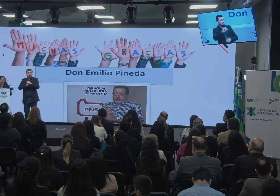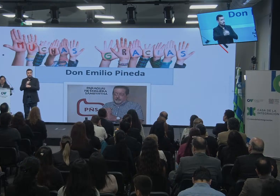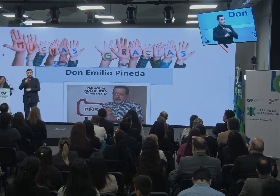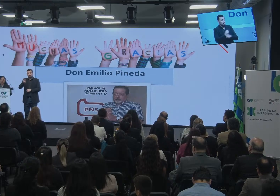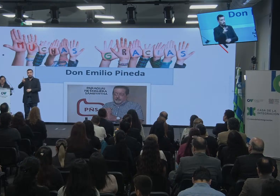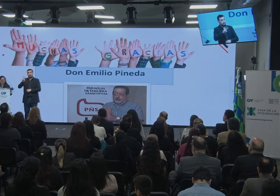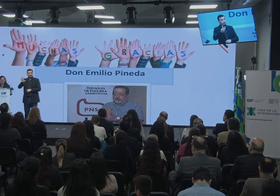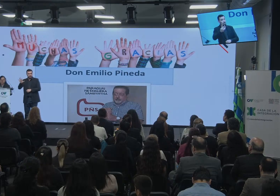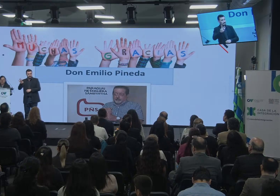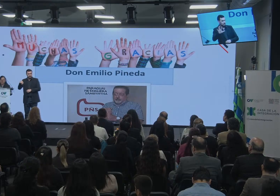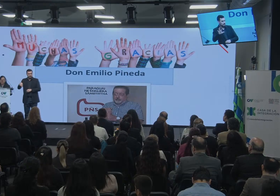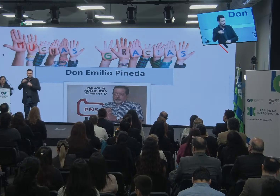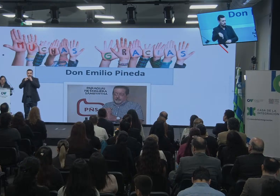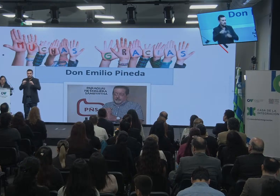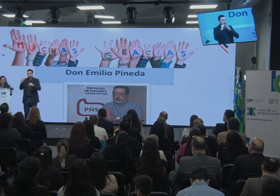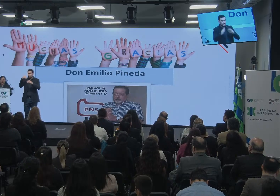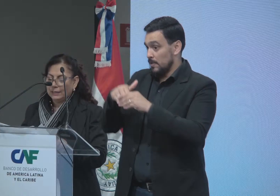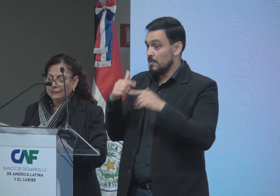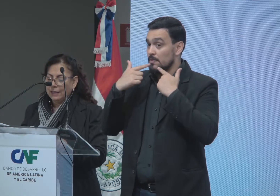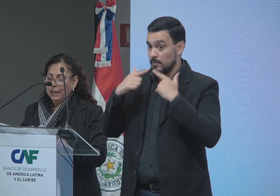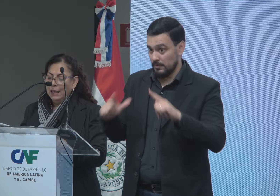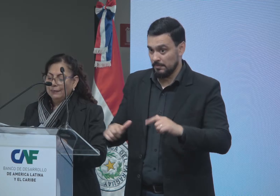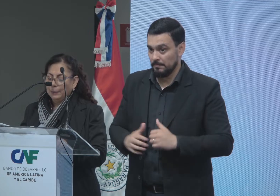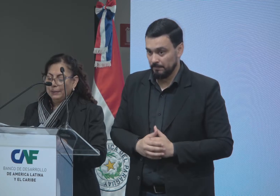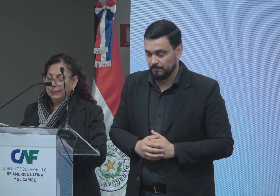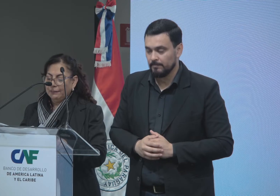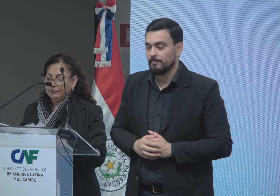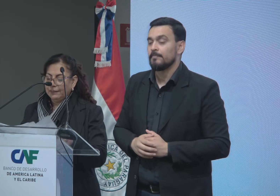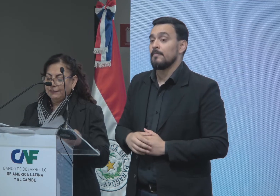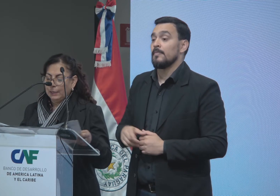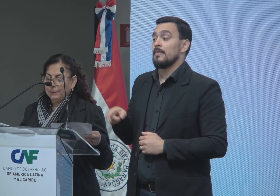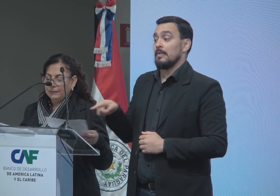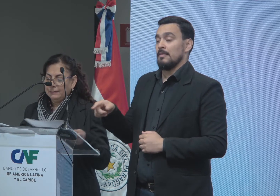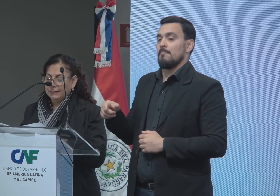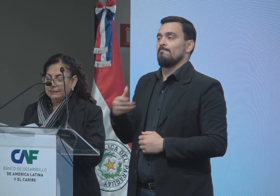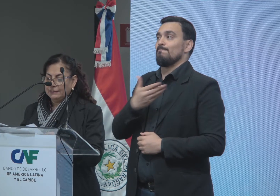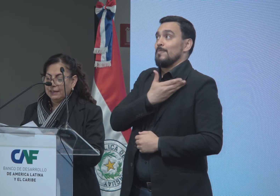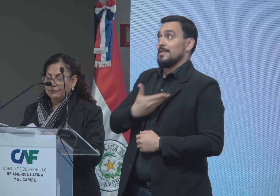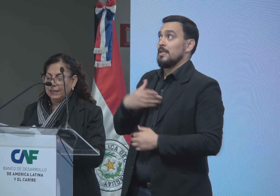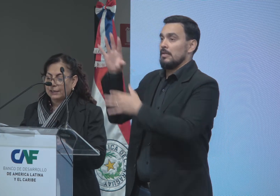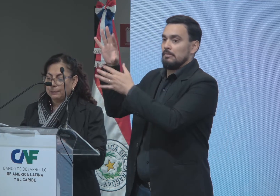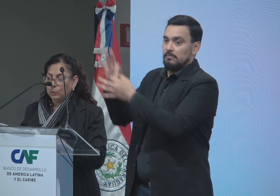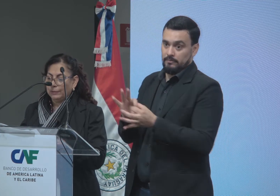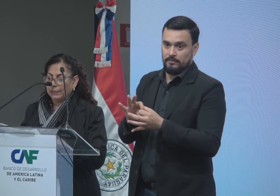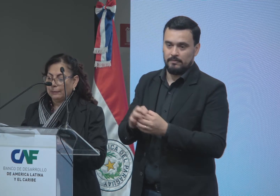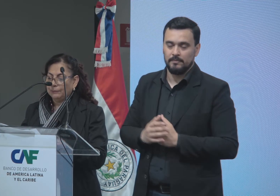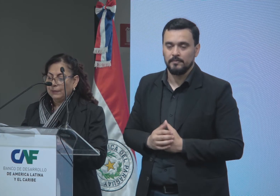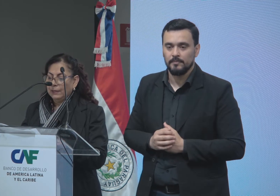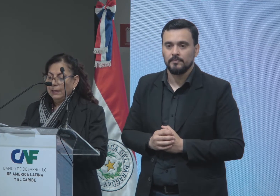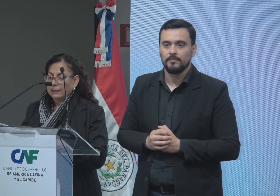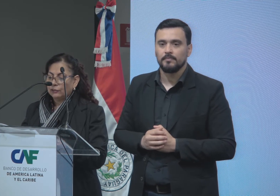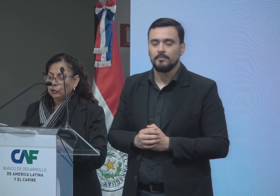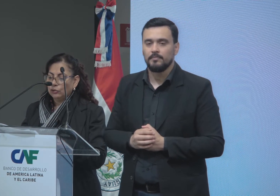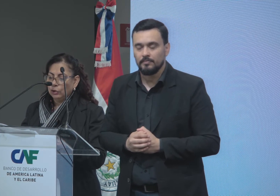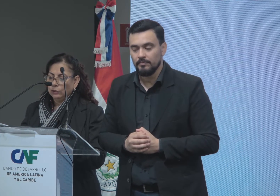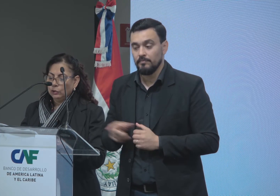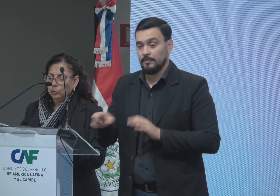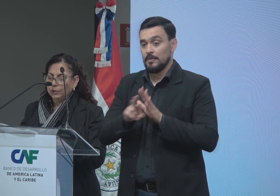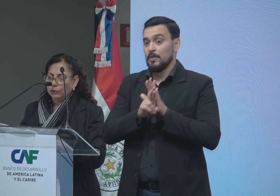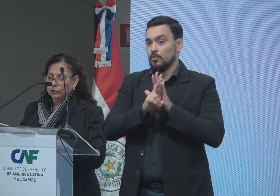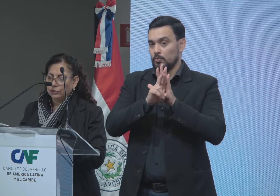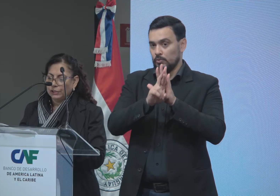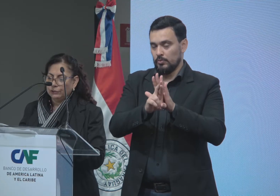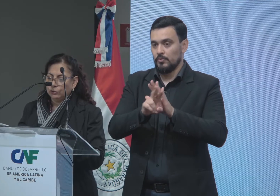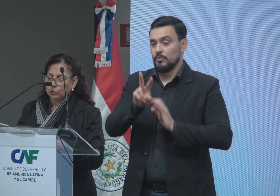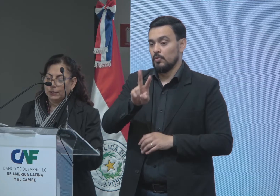241/25 de la Secretaría de Políticas Lingüísticas, dependiente de la Presidencia de la República. Resolución